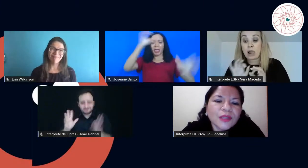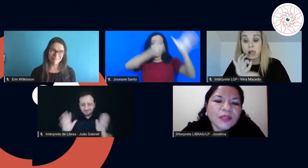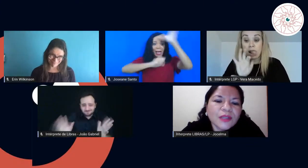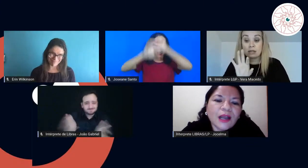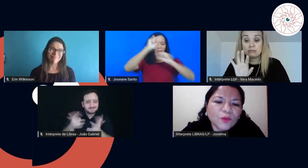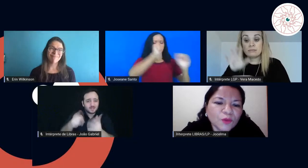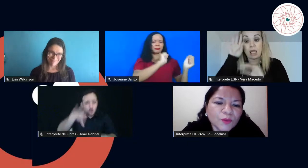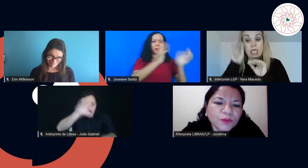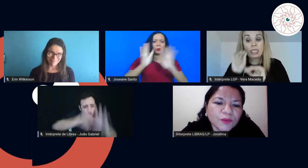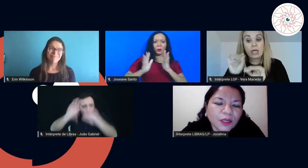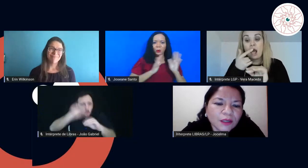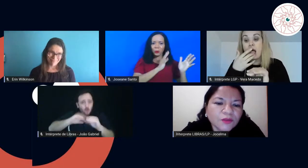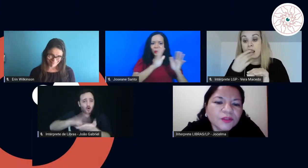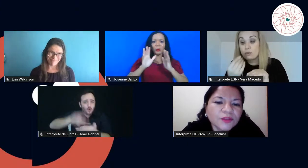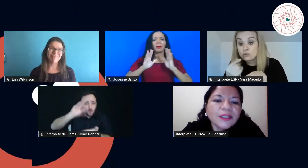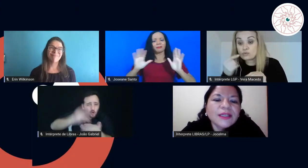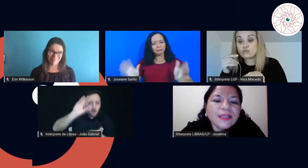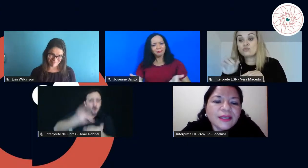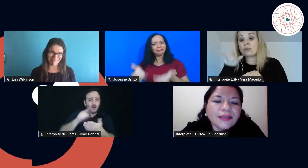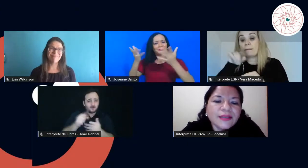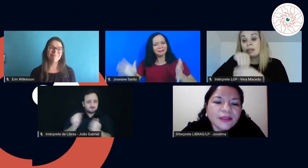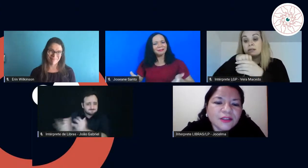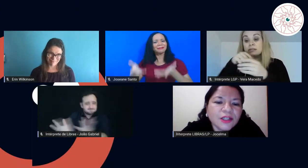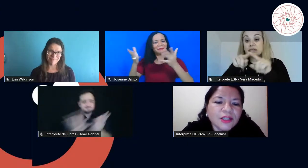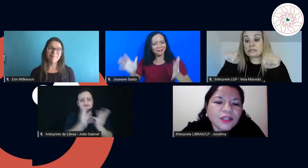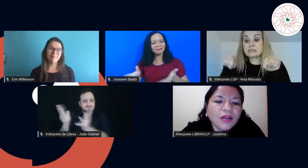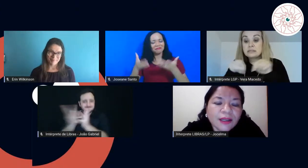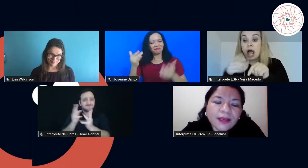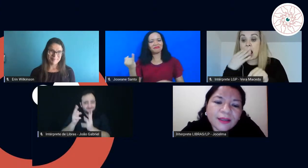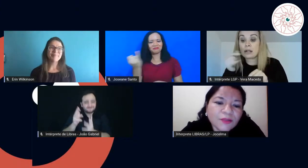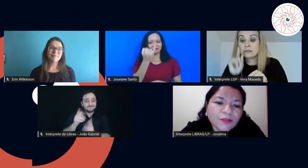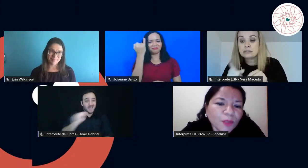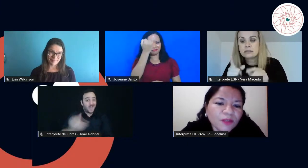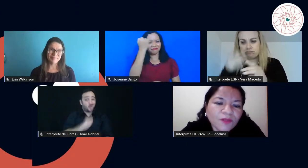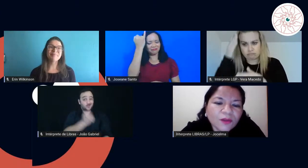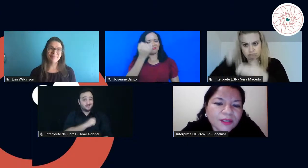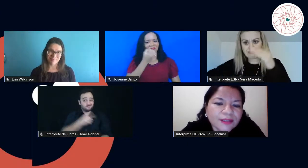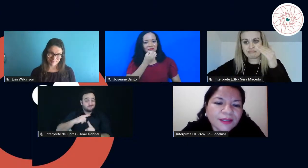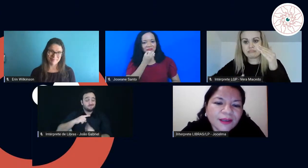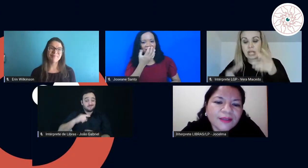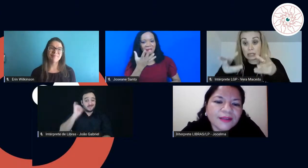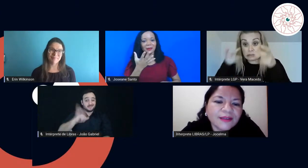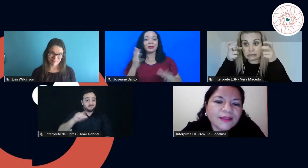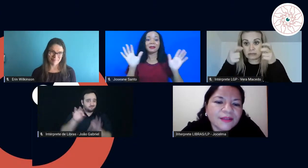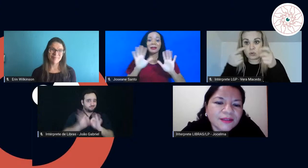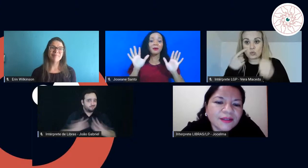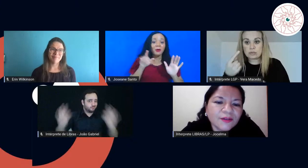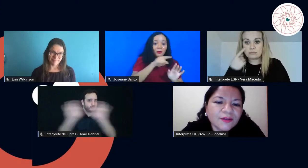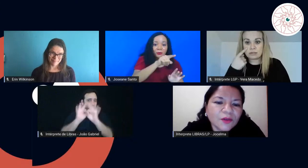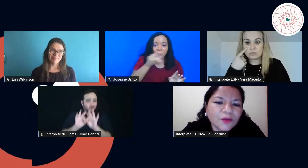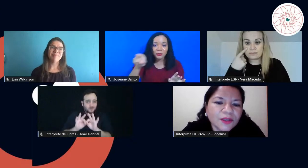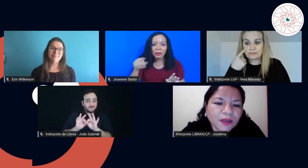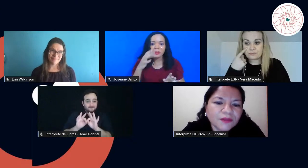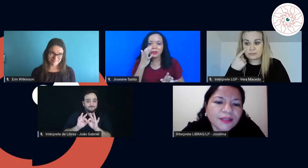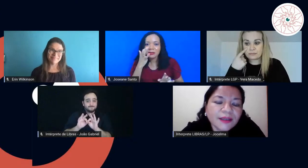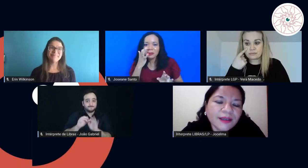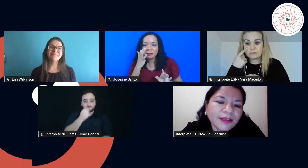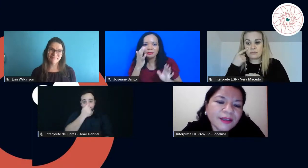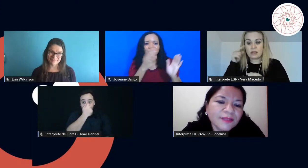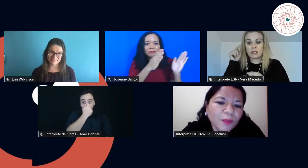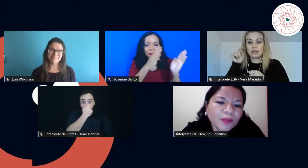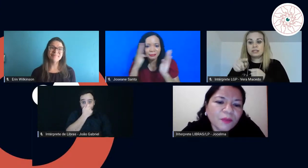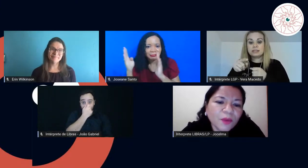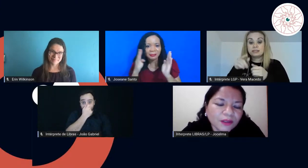educandos. E em sala de aula é esse o momento que vai acontecer essa aquisição de conhecimento, né? E e esse momento é